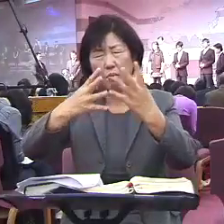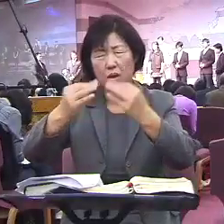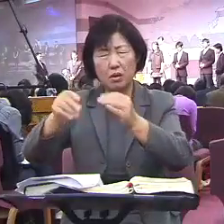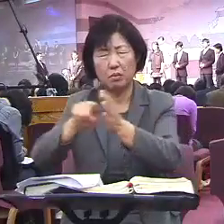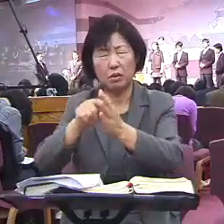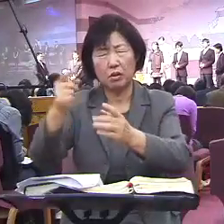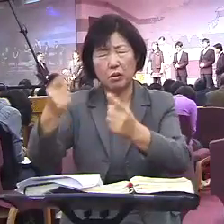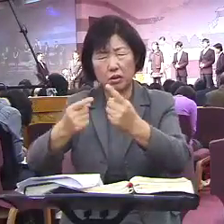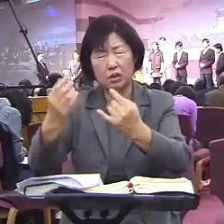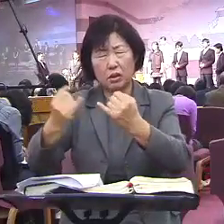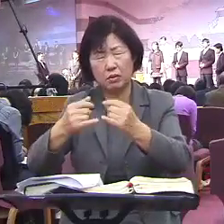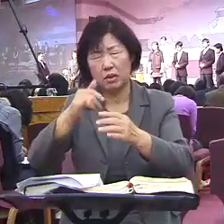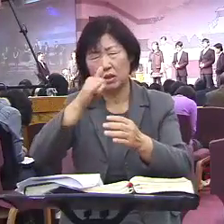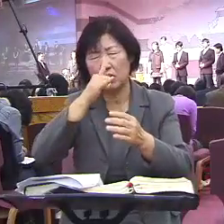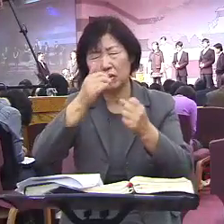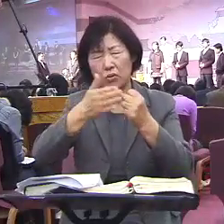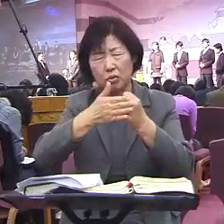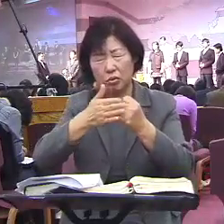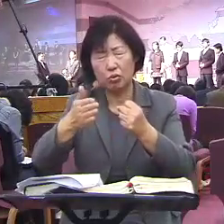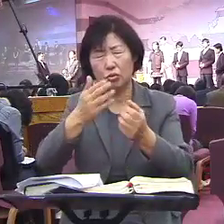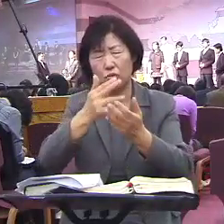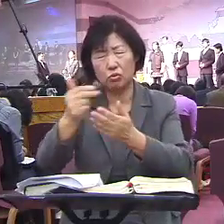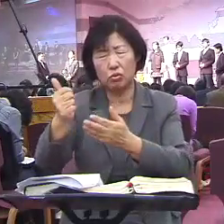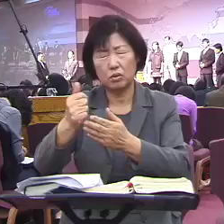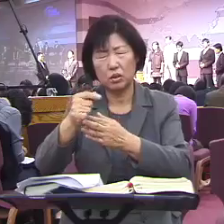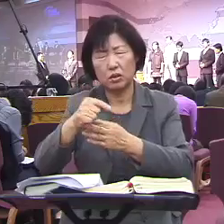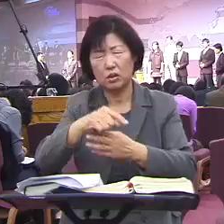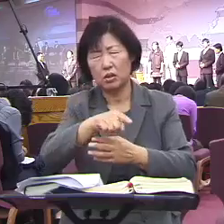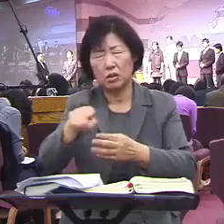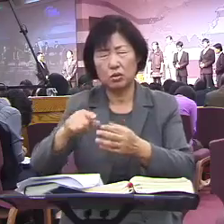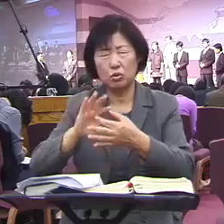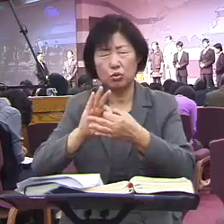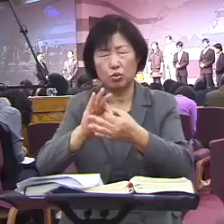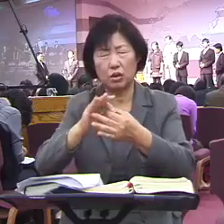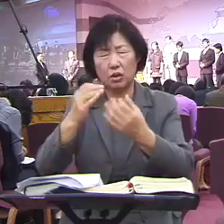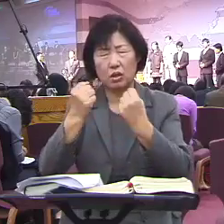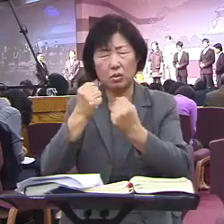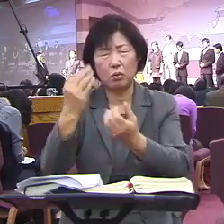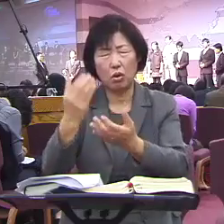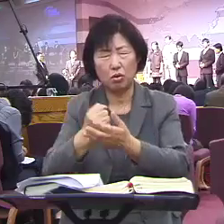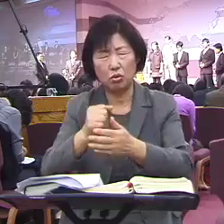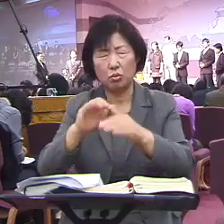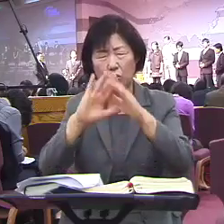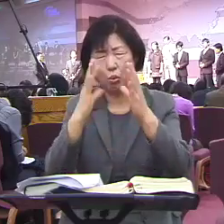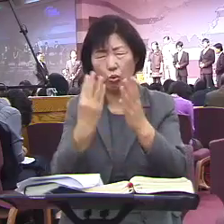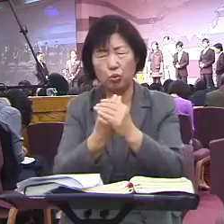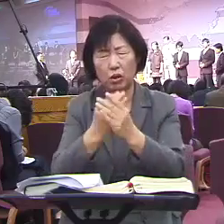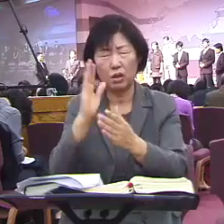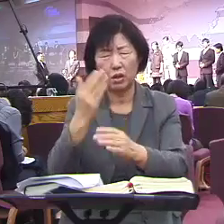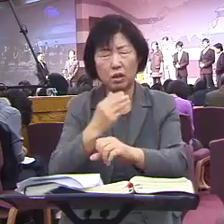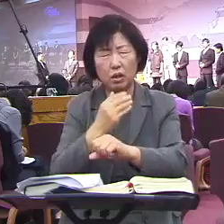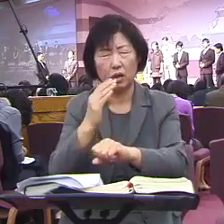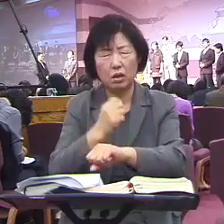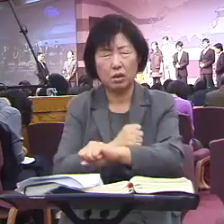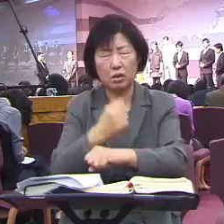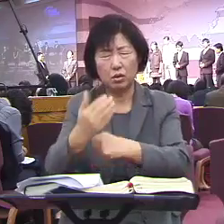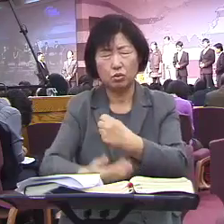믿음의 형제 자매들이 있사오니 주님, 이들을 통해 힘을 얻는 저희들 모두가 되게